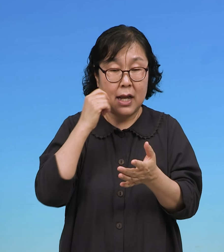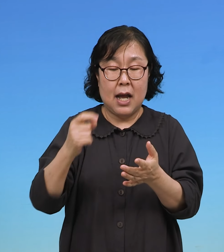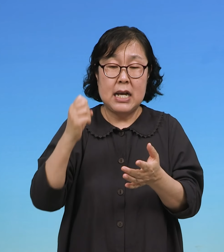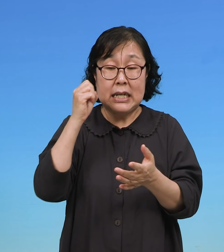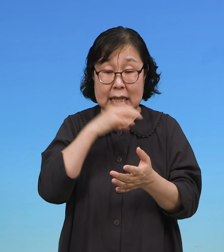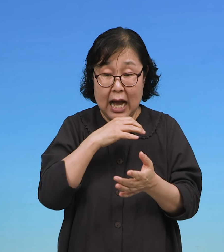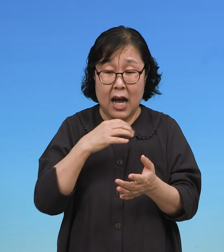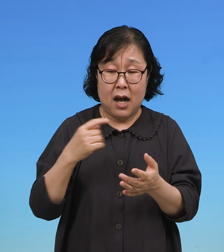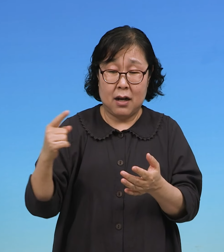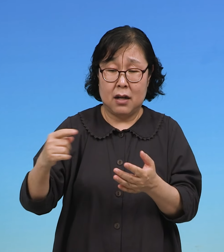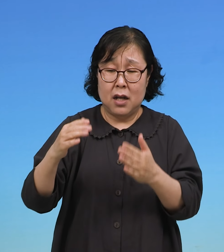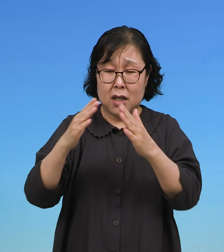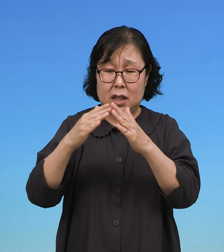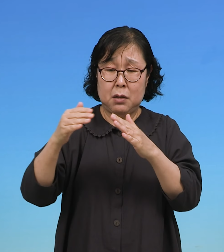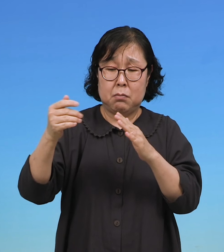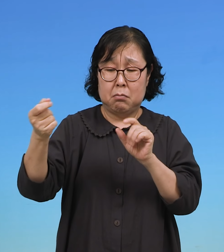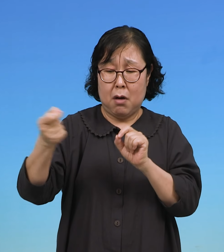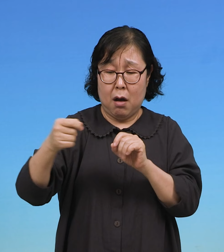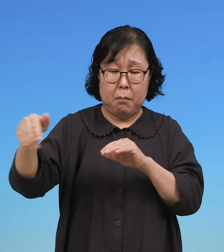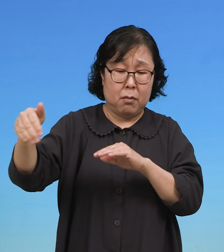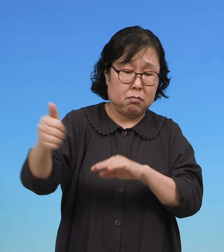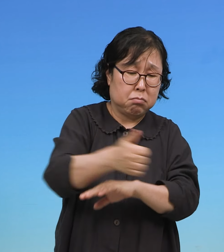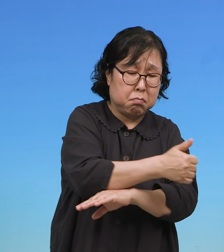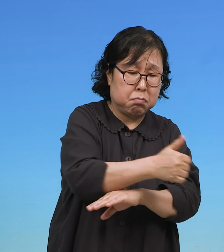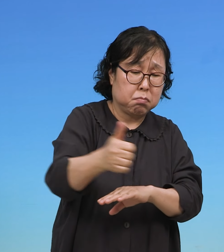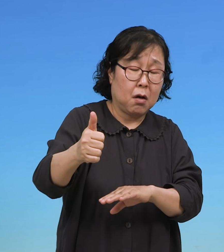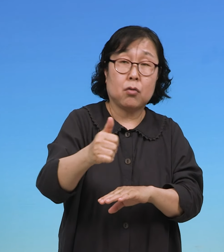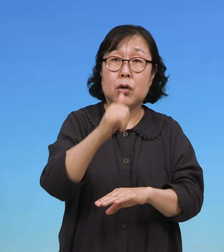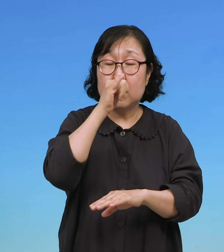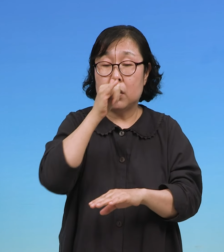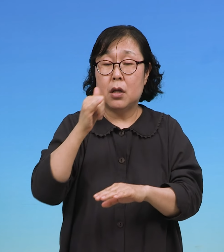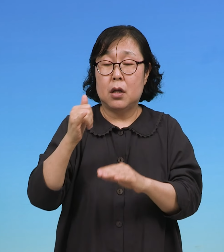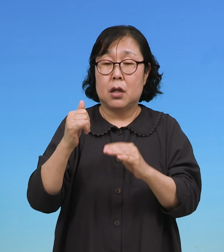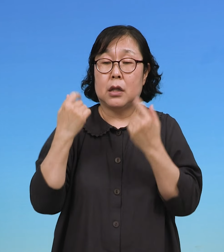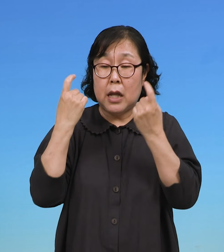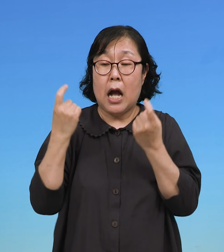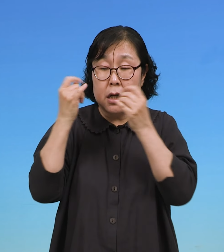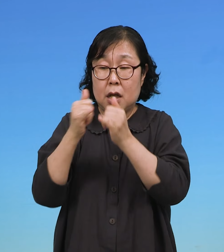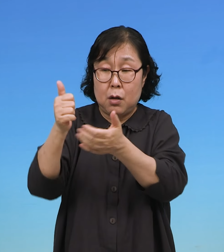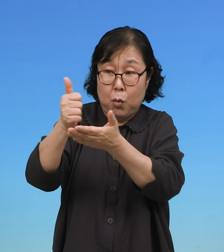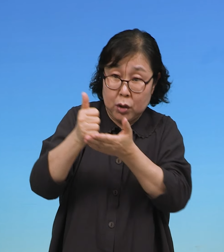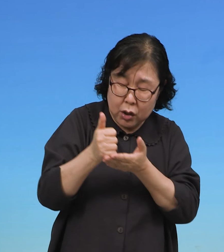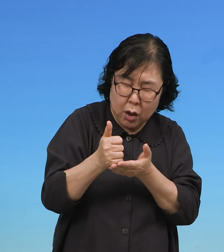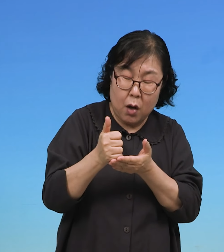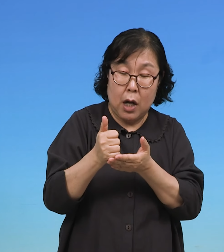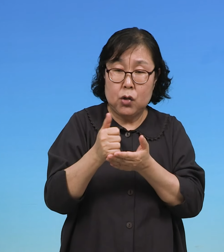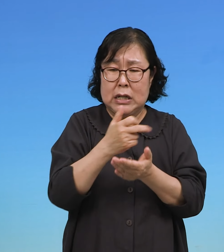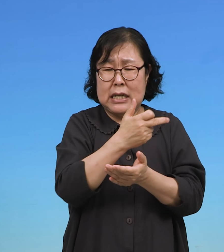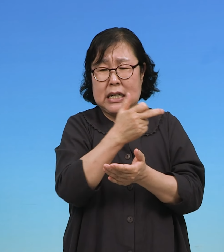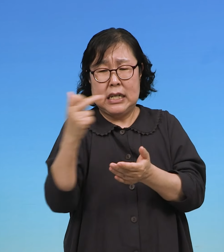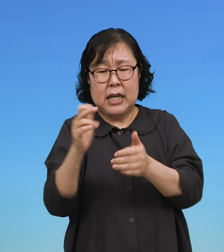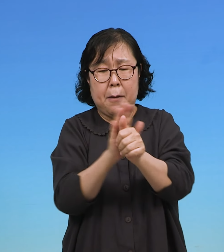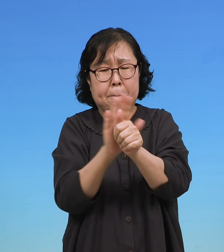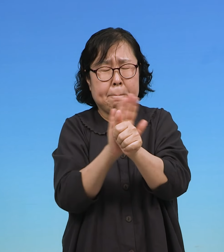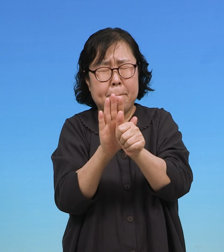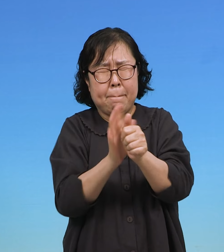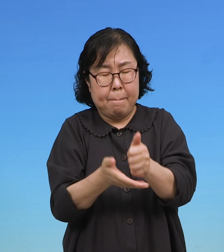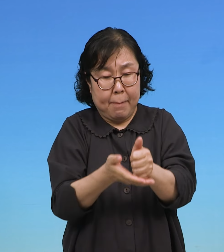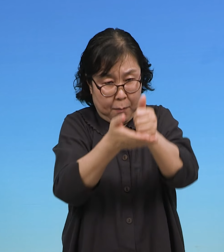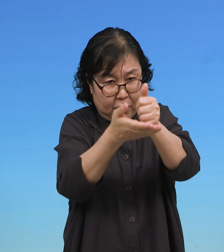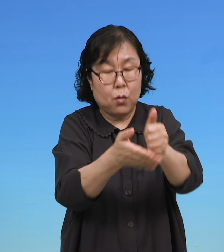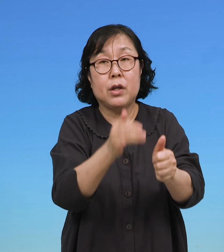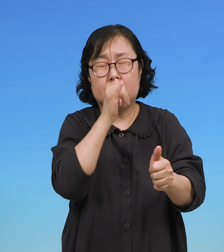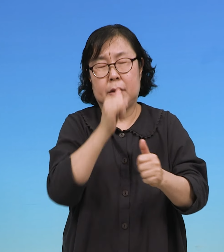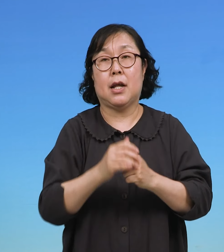나그네한테 지금 어마어마하게 지금 환대하고 있는 아브라함의 모습이거든요. 근데 제가 오늘 본문에서 주목하는